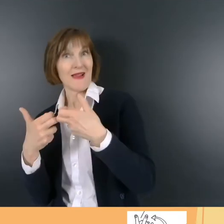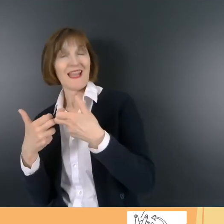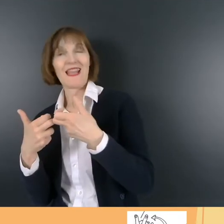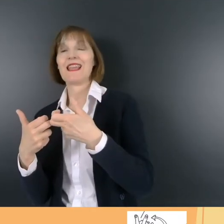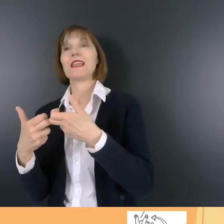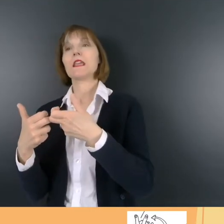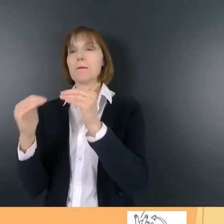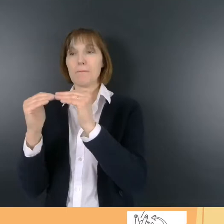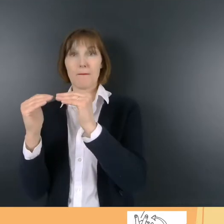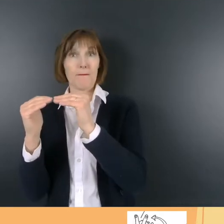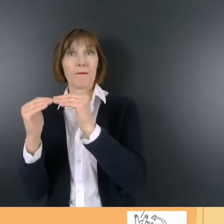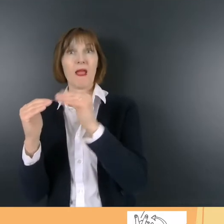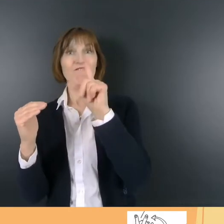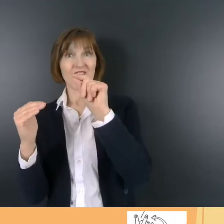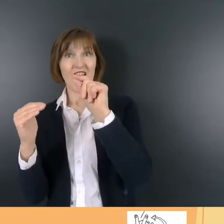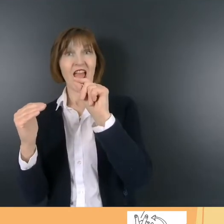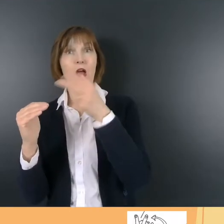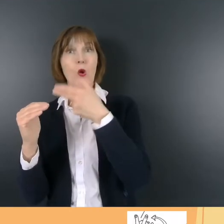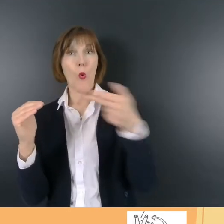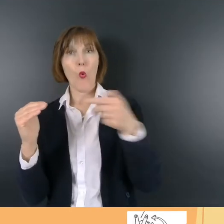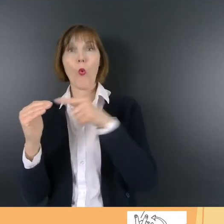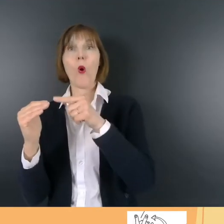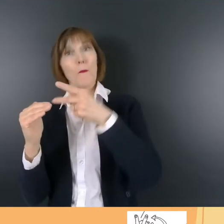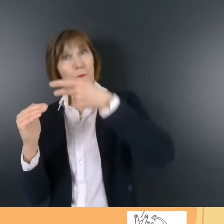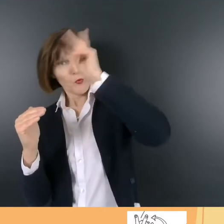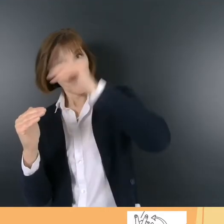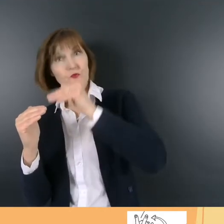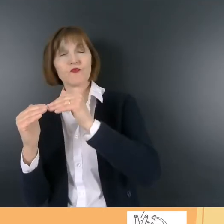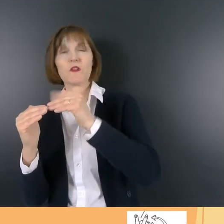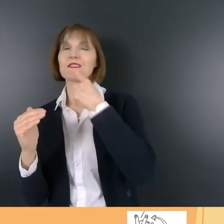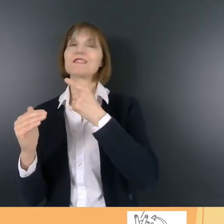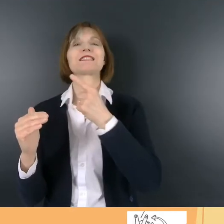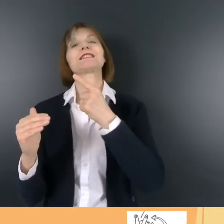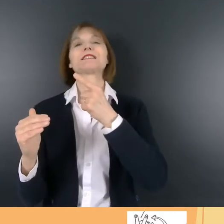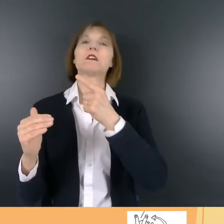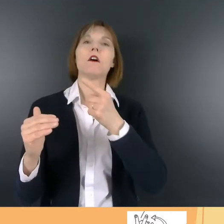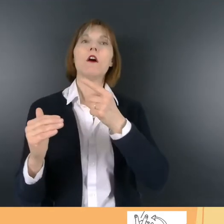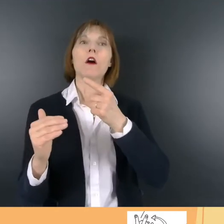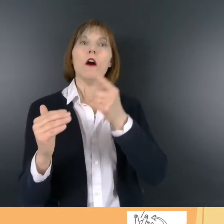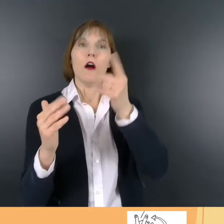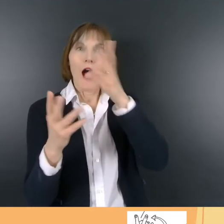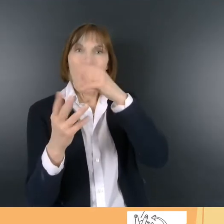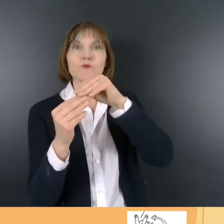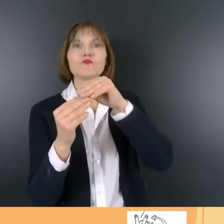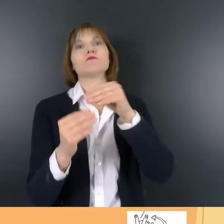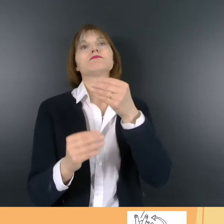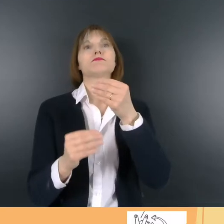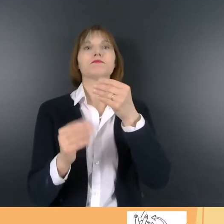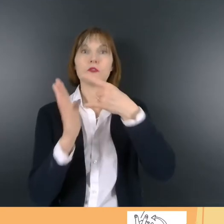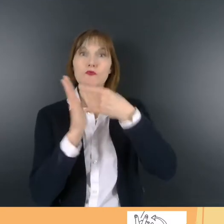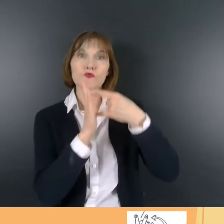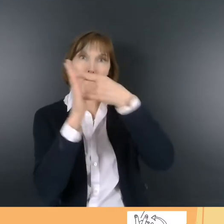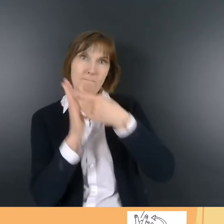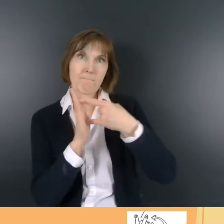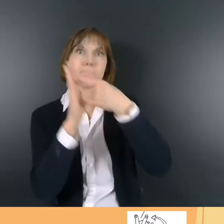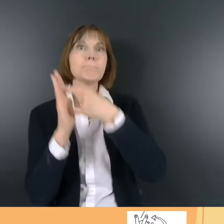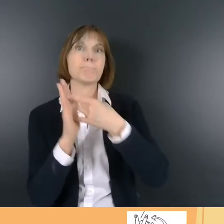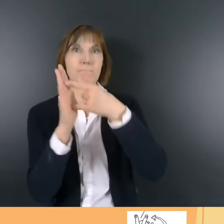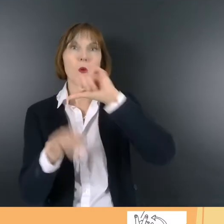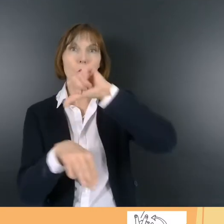à 20 euros, il y a obligatoirement une rencontre avec d'autres apprenants et surtout la personne qui